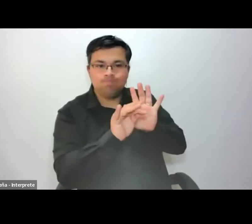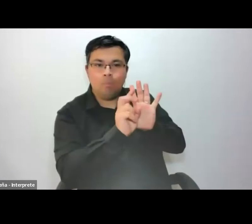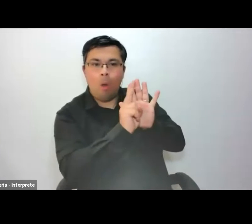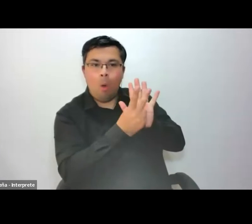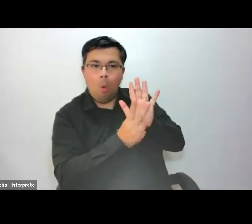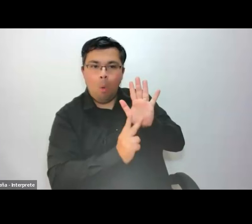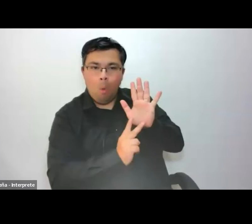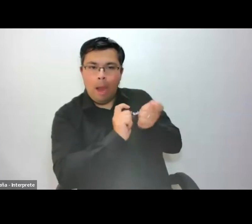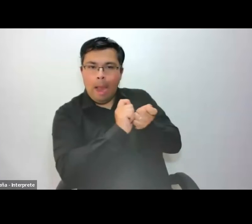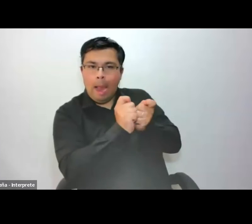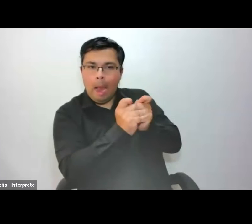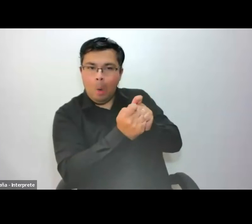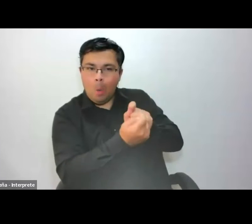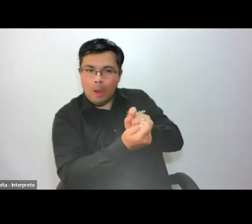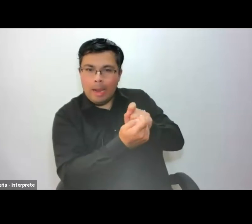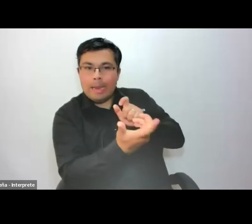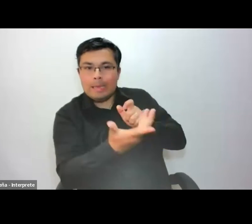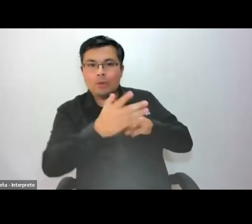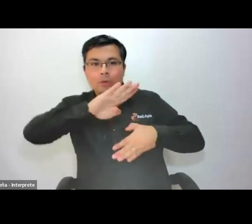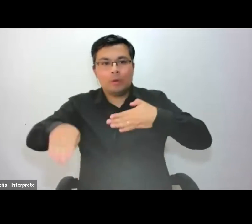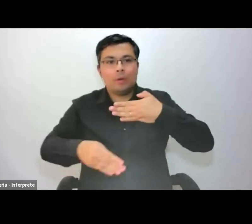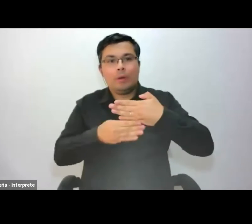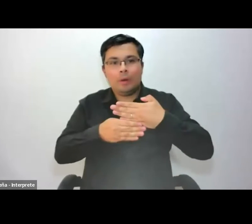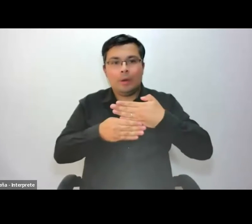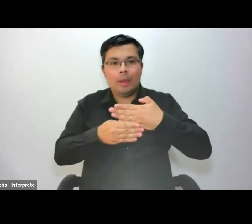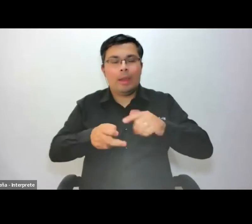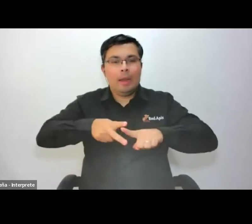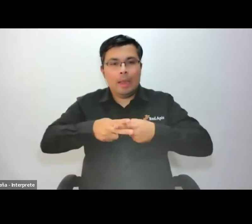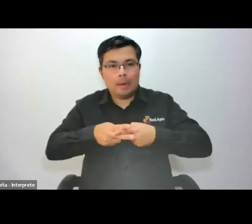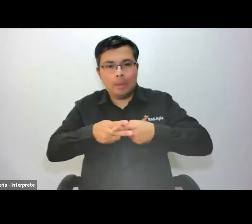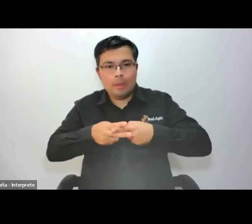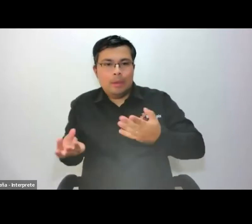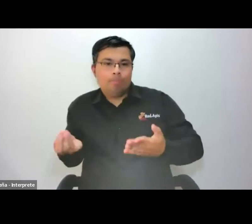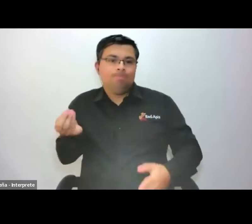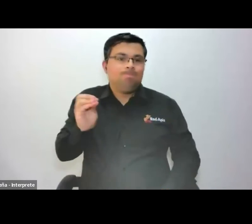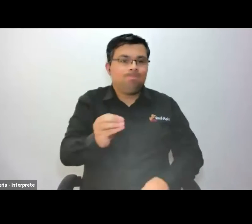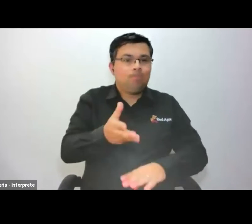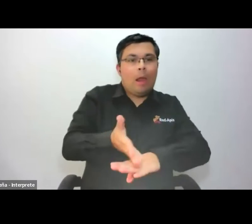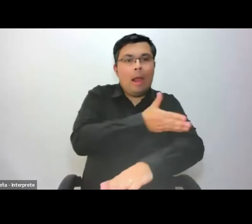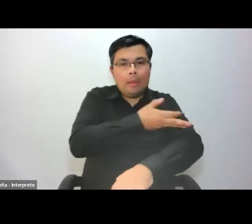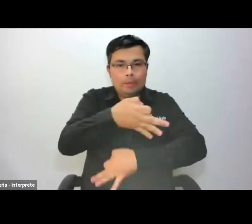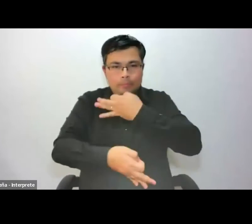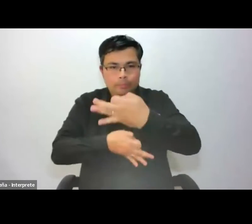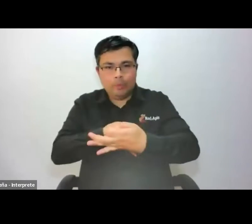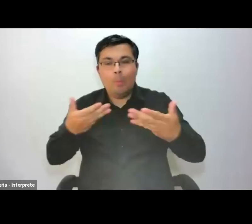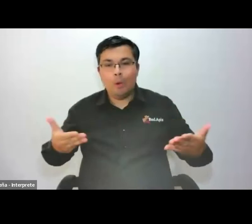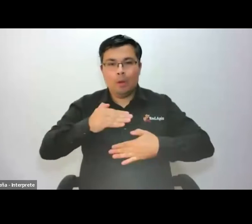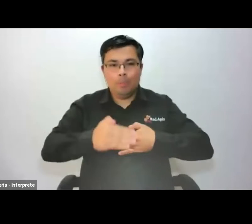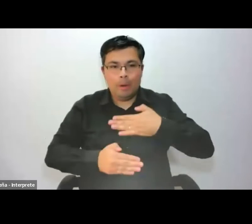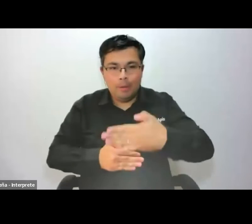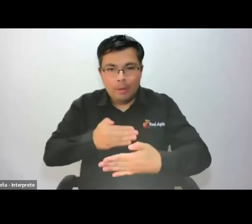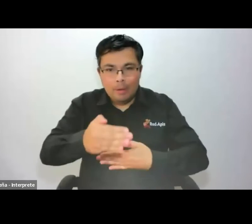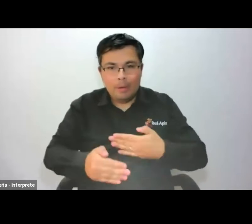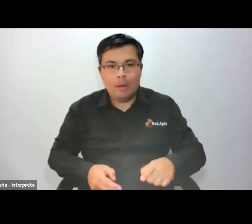de gestión antes mencionados. Por lo tanto, avanzar o los aspectos imprescindibles para los instrumentos de gestión para comunidades